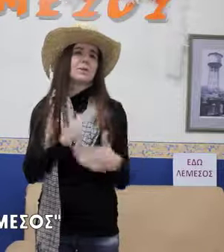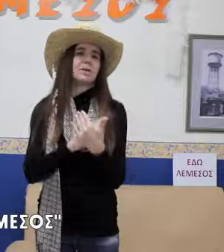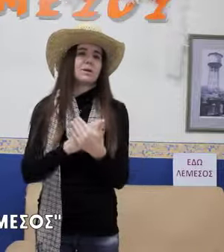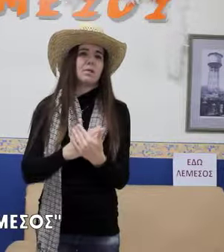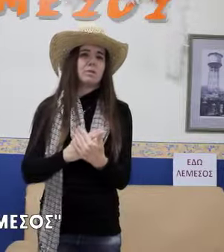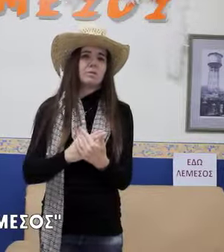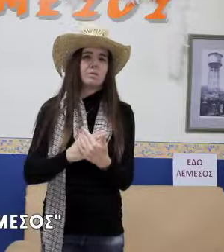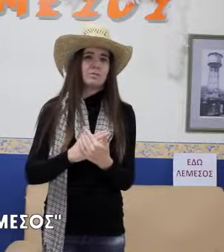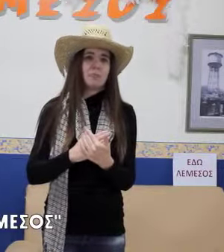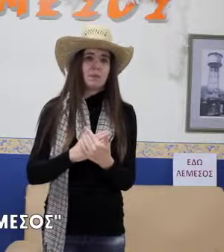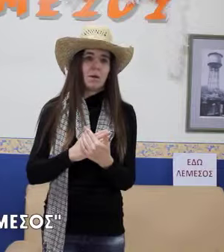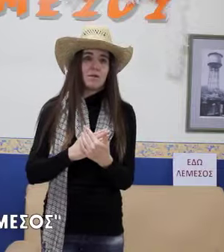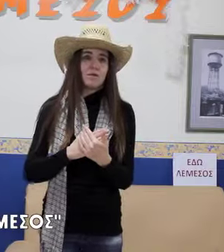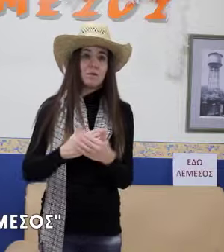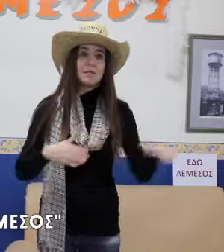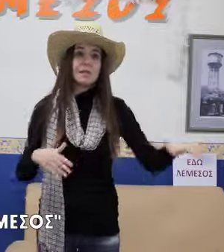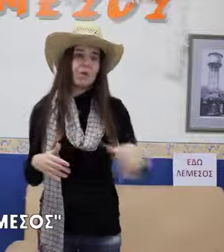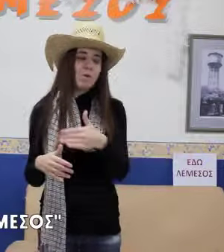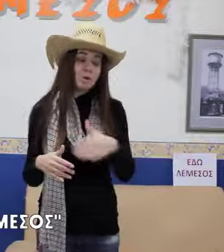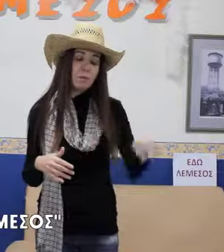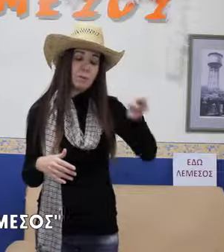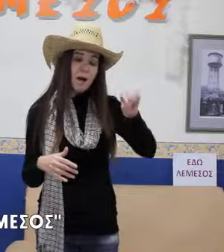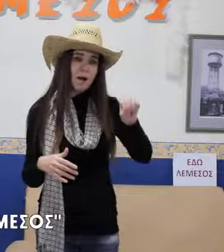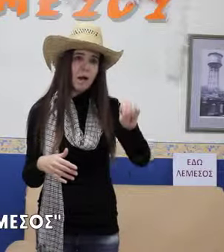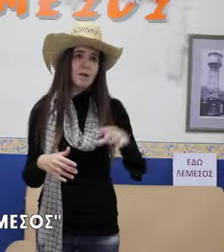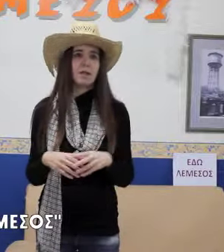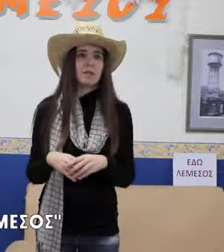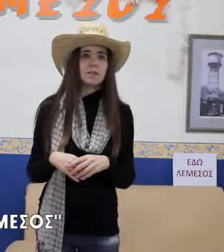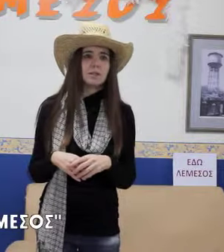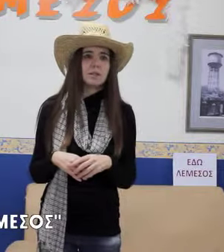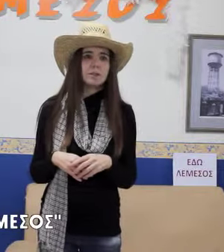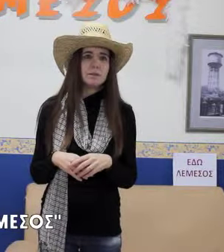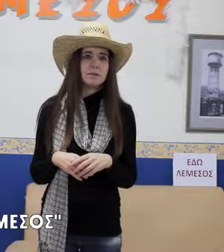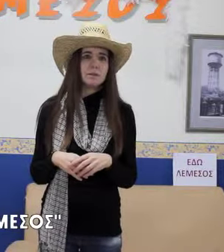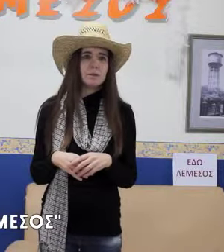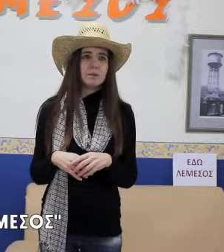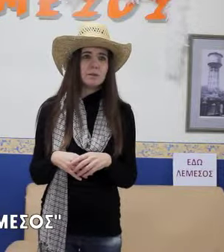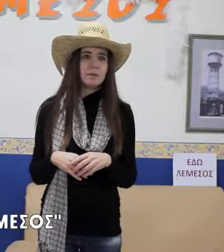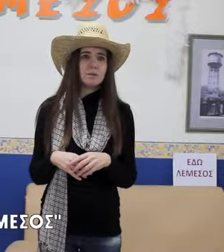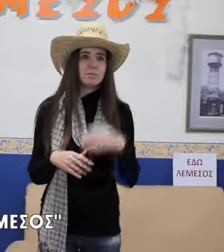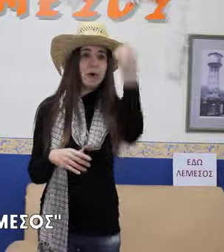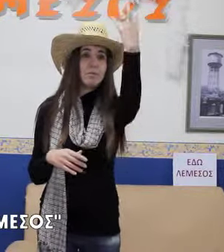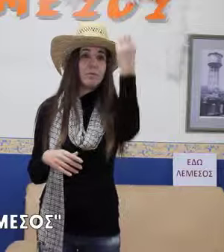κατά μήκος της Λεωφόρου Μακαρίου του Τρίτου από τα φώτα τροχέας